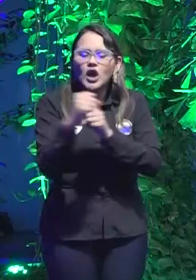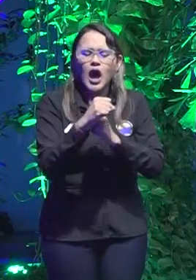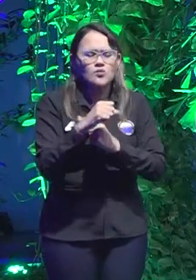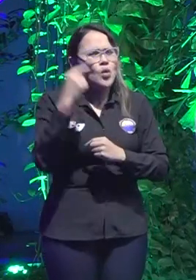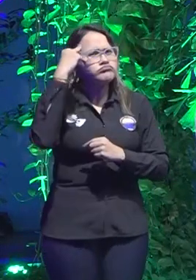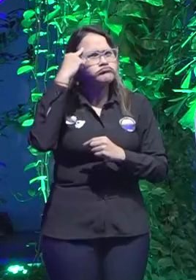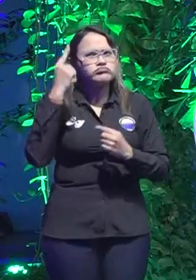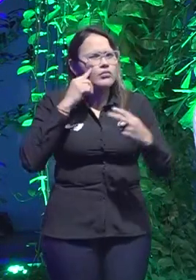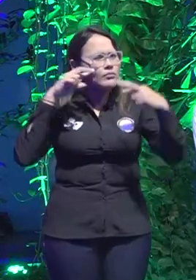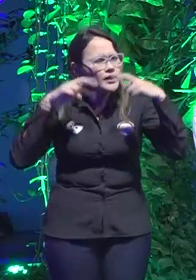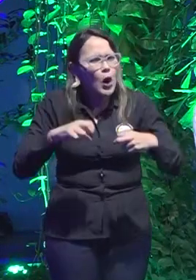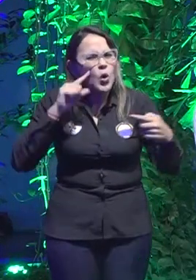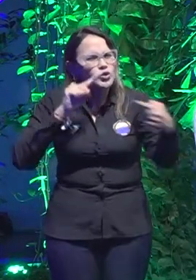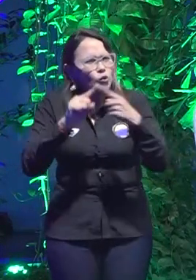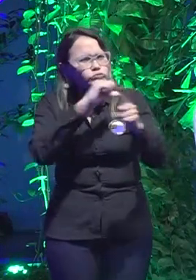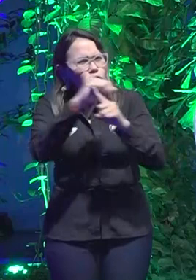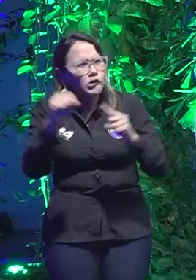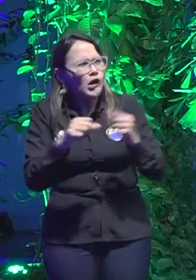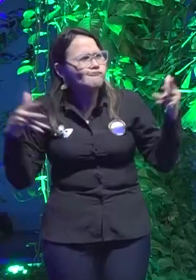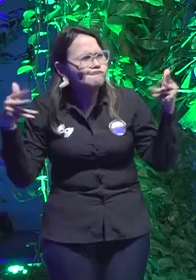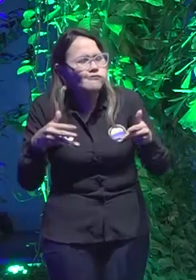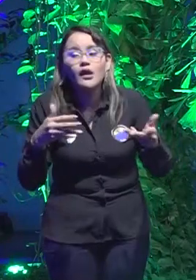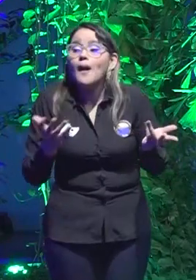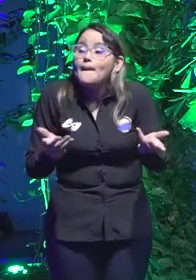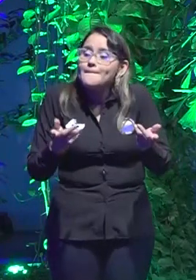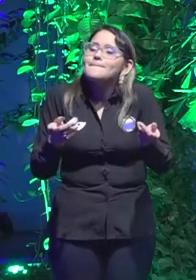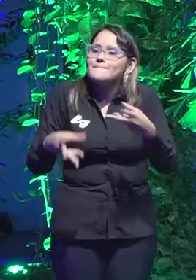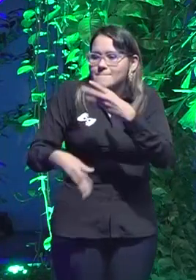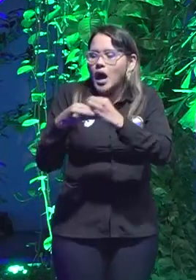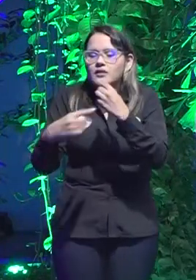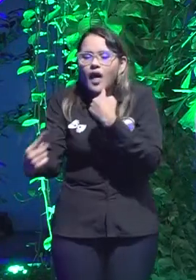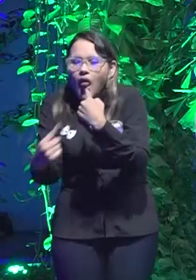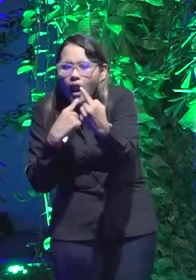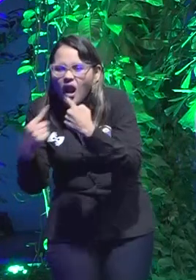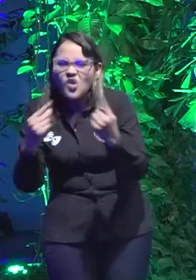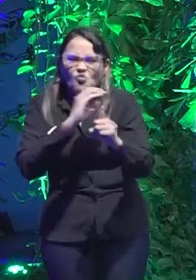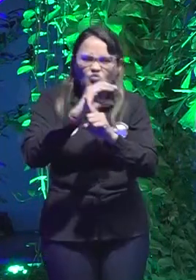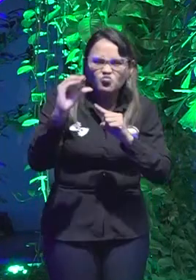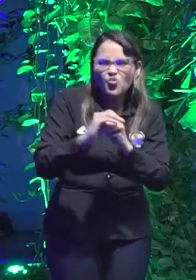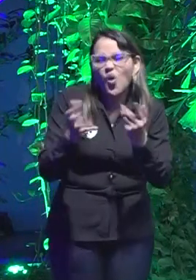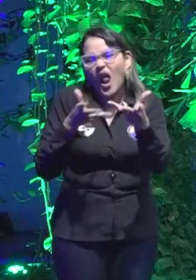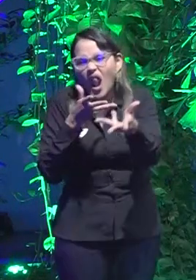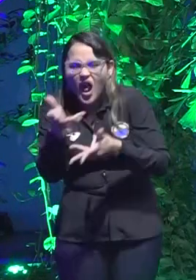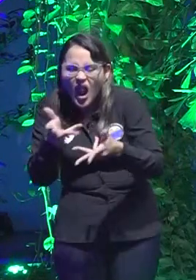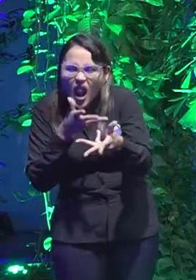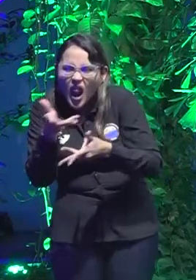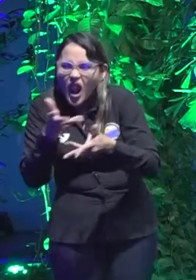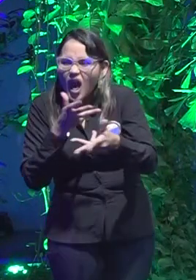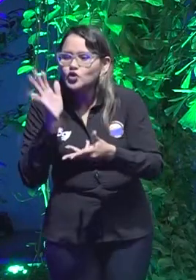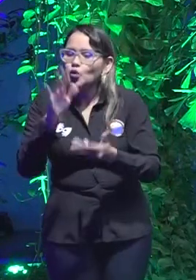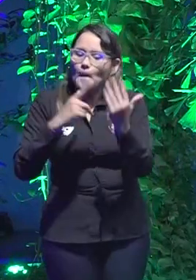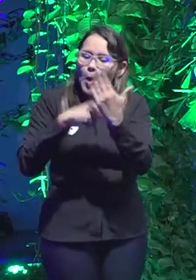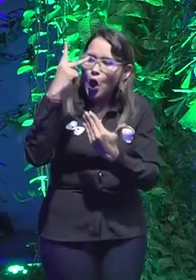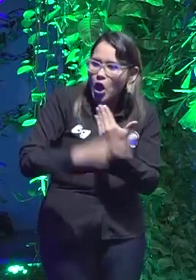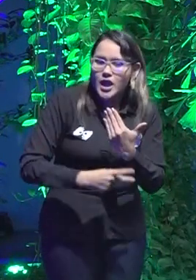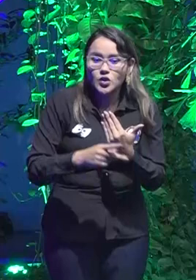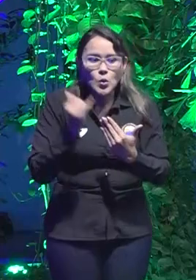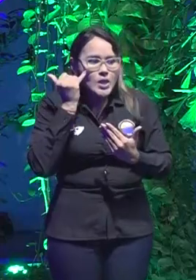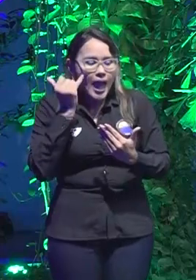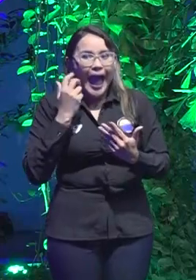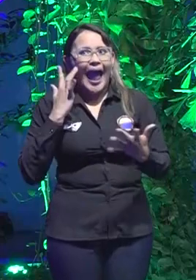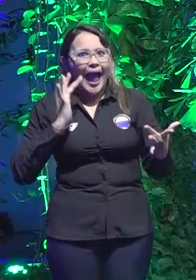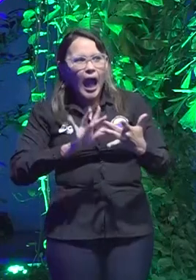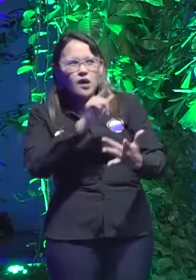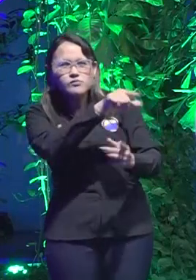investiga en perspectiva de diálogo de saberes intercultural, con proyectos de investigación que ayuden a